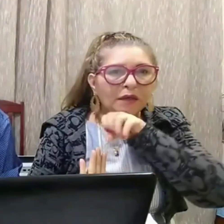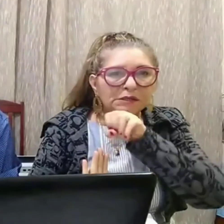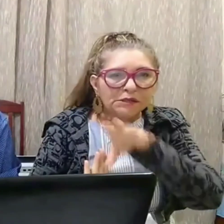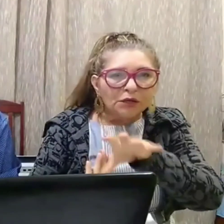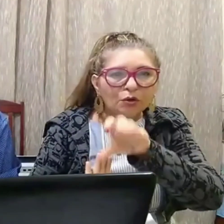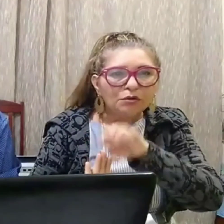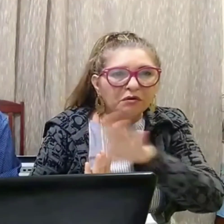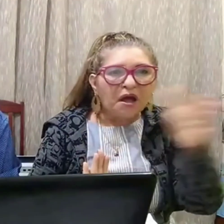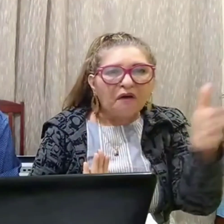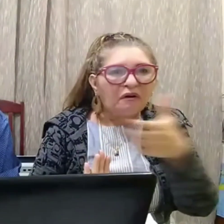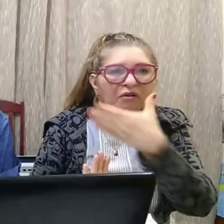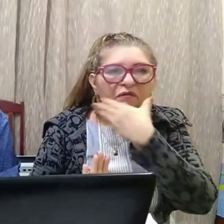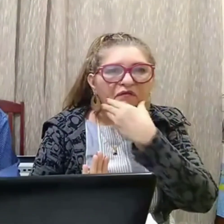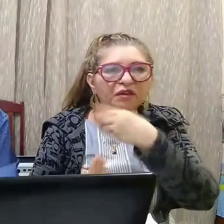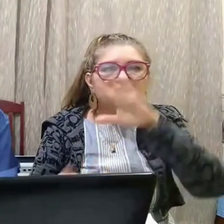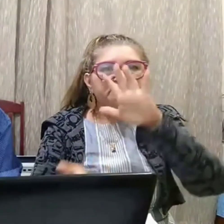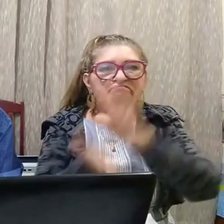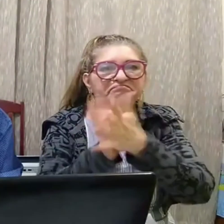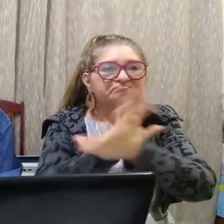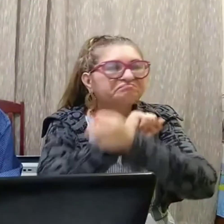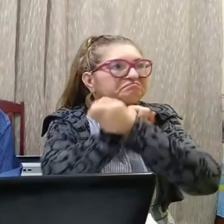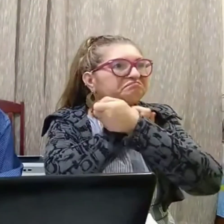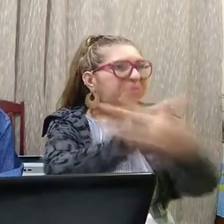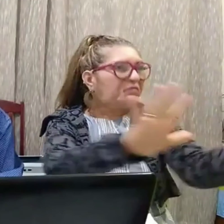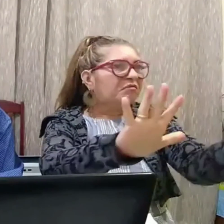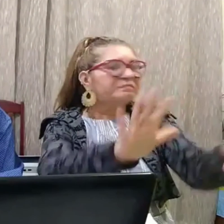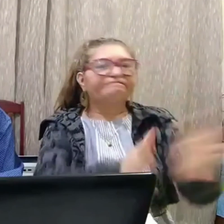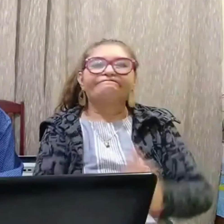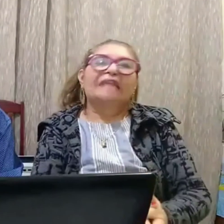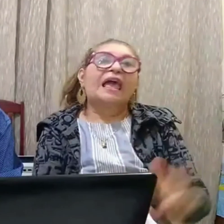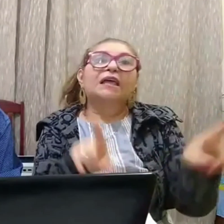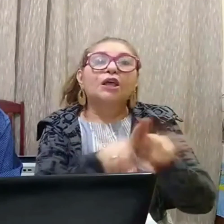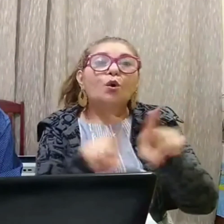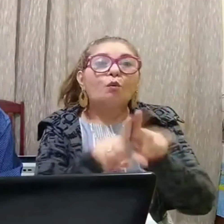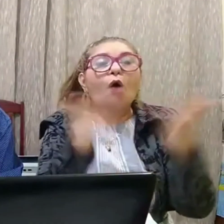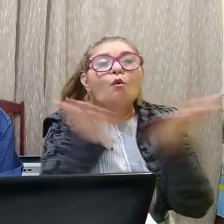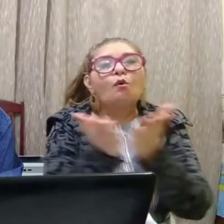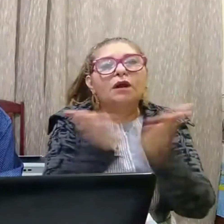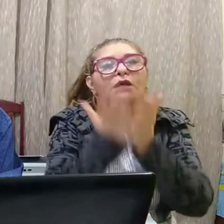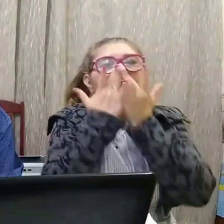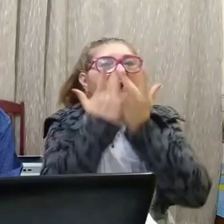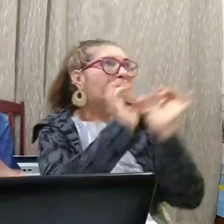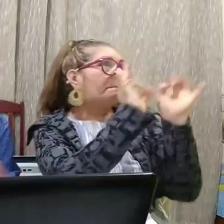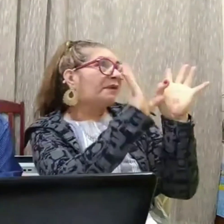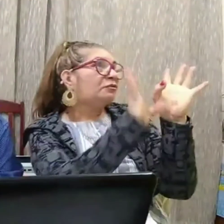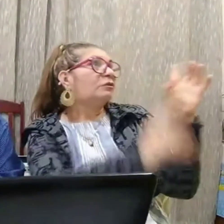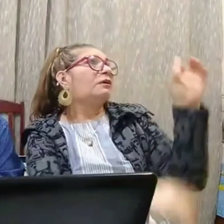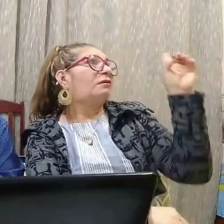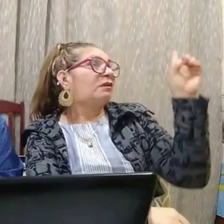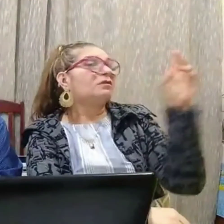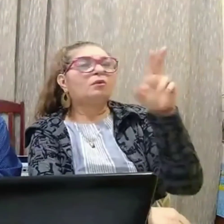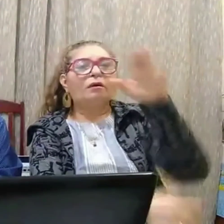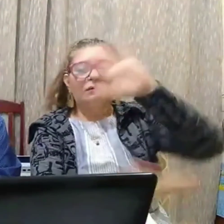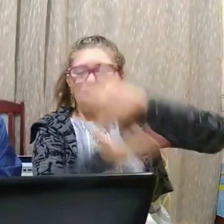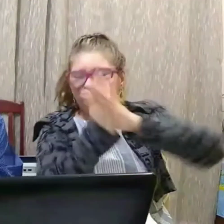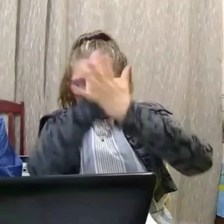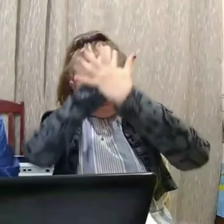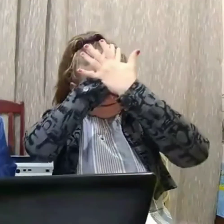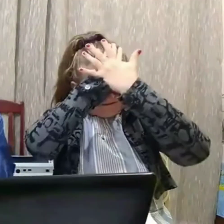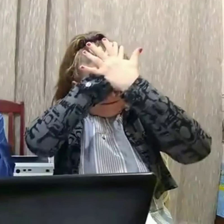jogou por terra. É assim que acontece também com o crente que abandona o primeiro amor. Ele destrói a